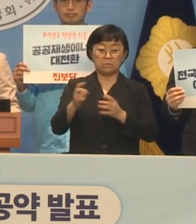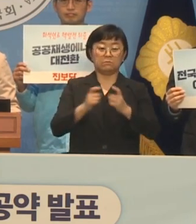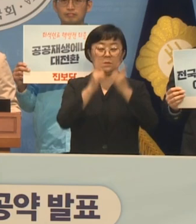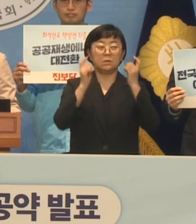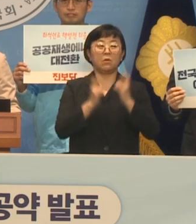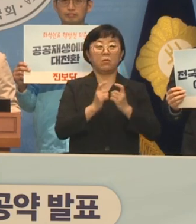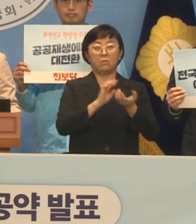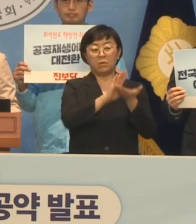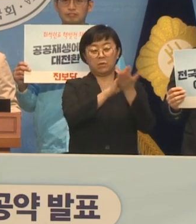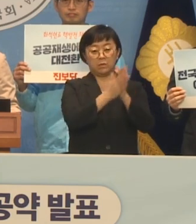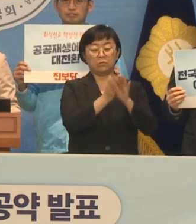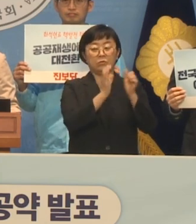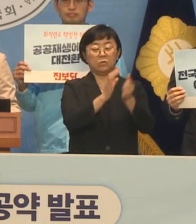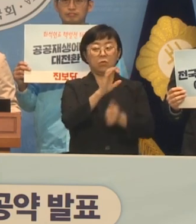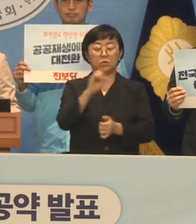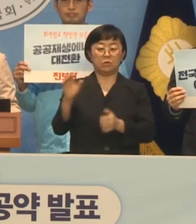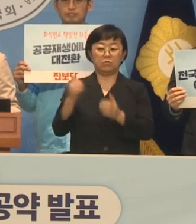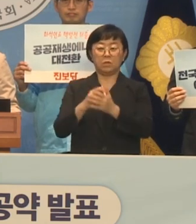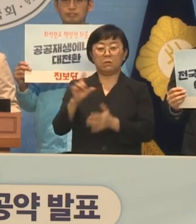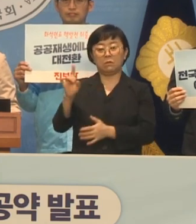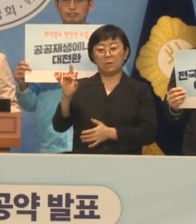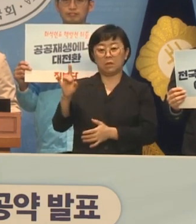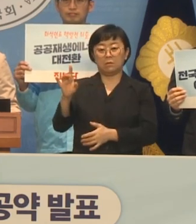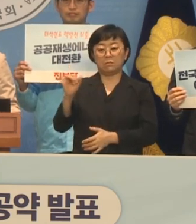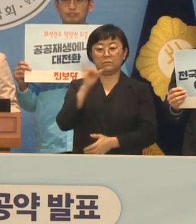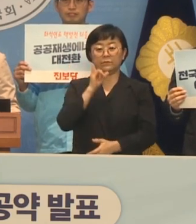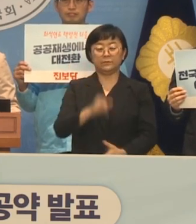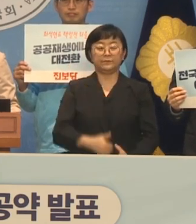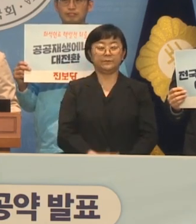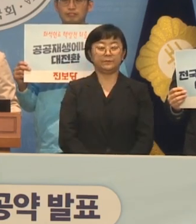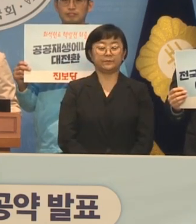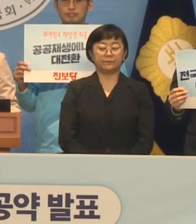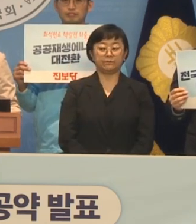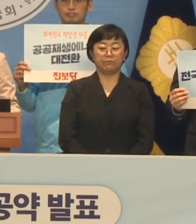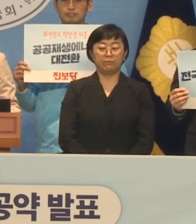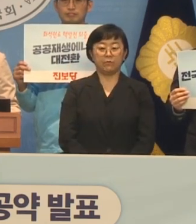민영제로 운영하는 OECD 유일한 국가입니다.